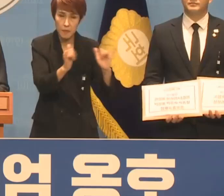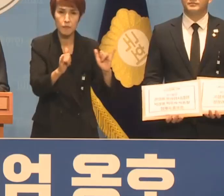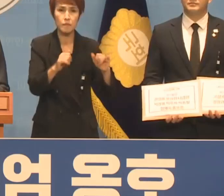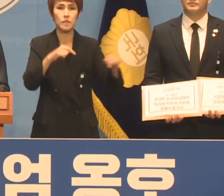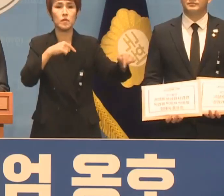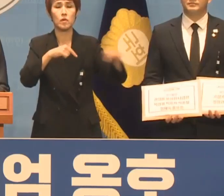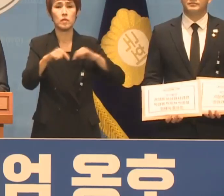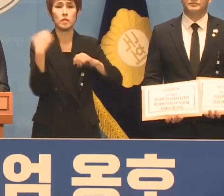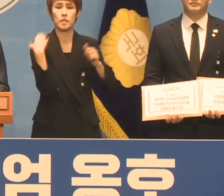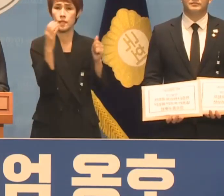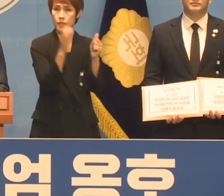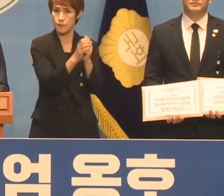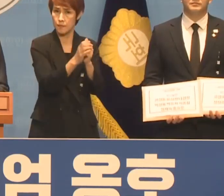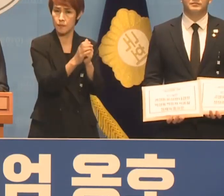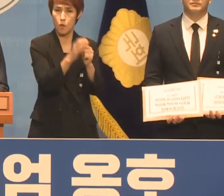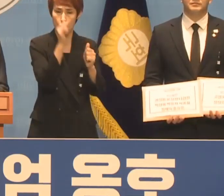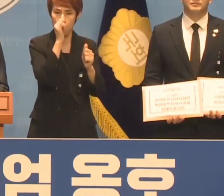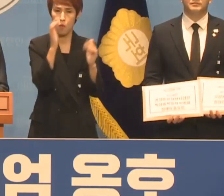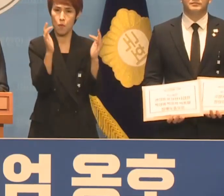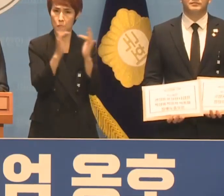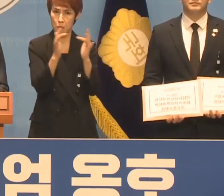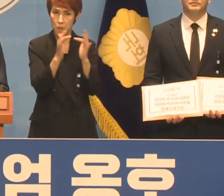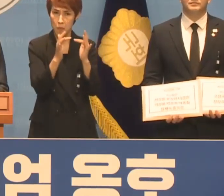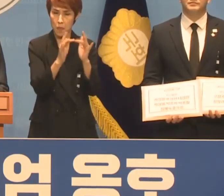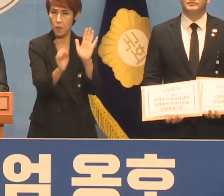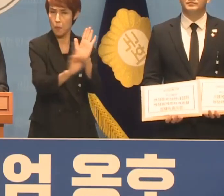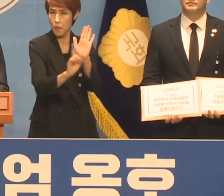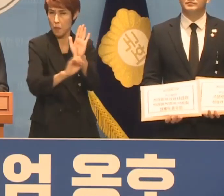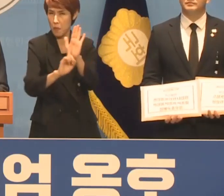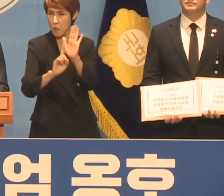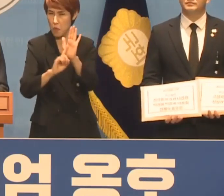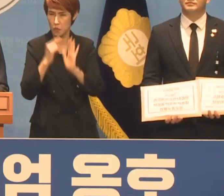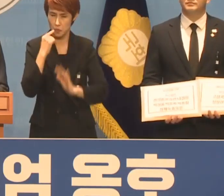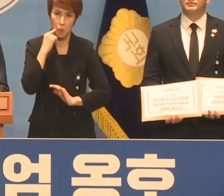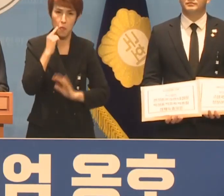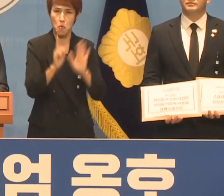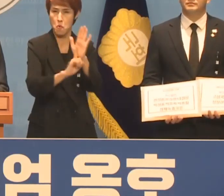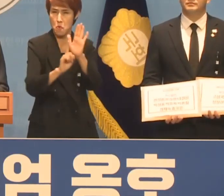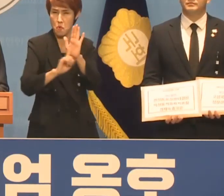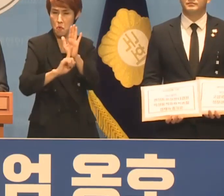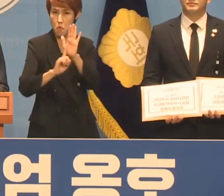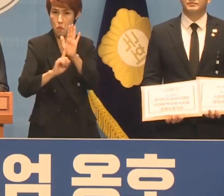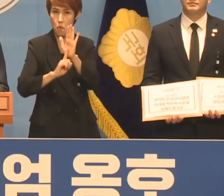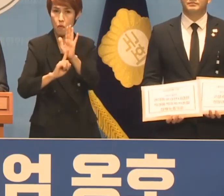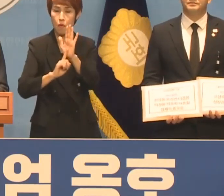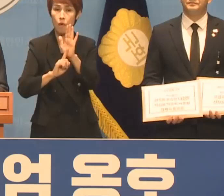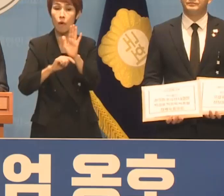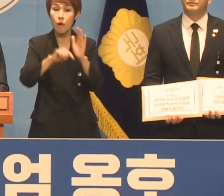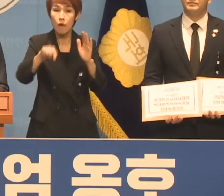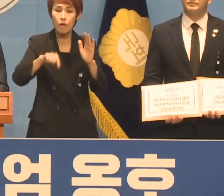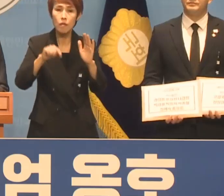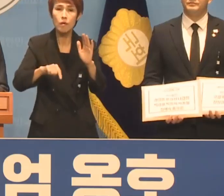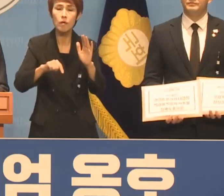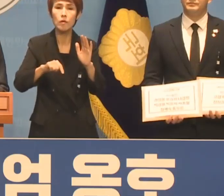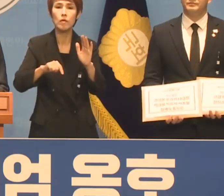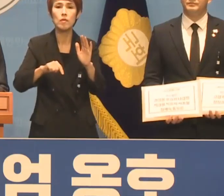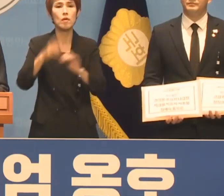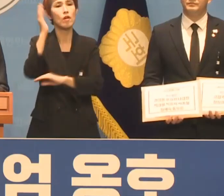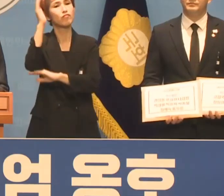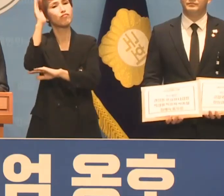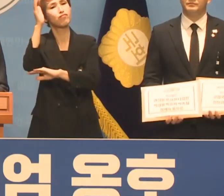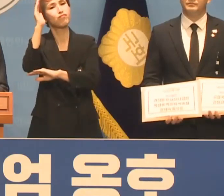책무 또는 온라인상의 전파성이 굉장히 강한 이런 공간들에서 무분별한 발언을